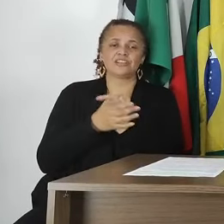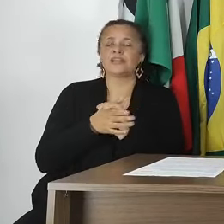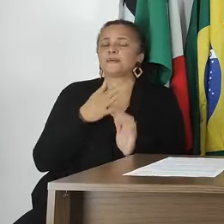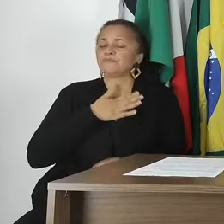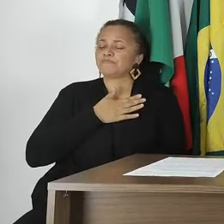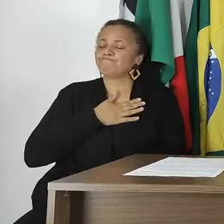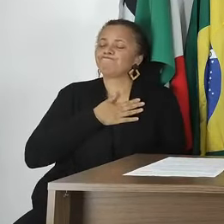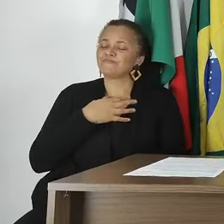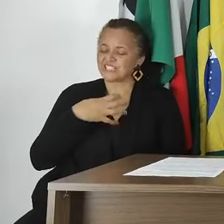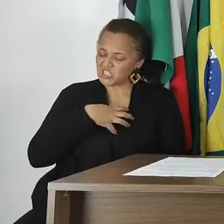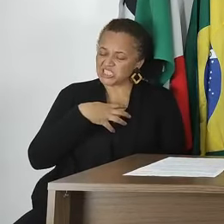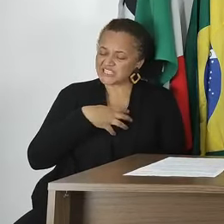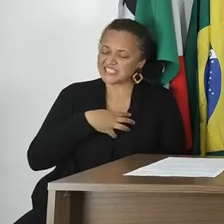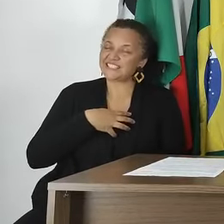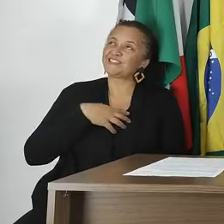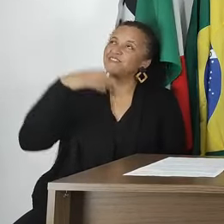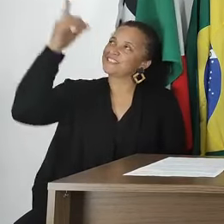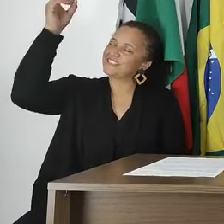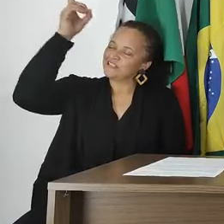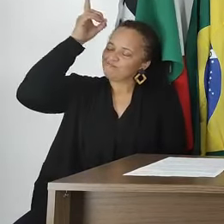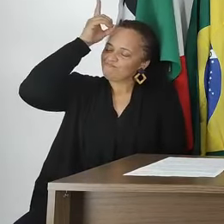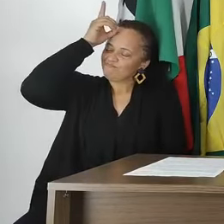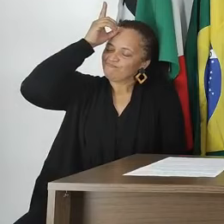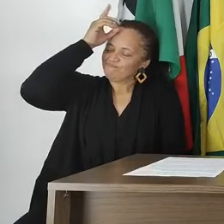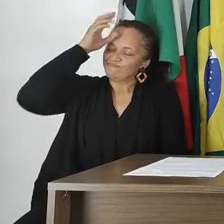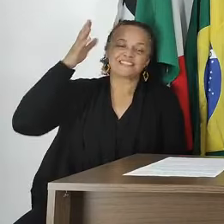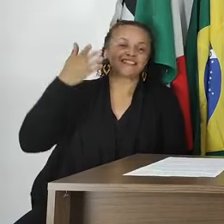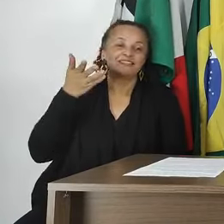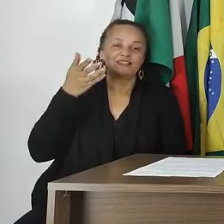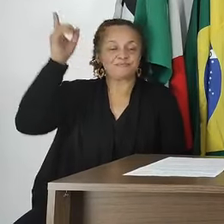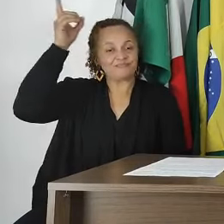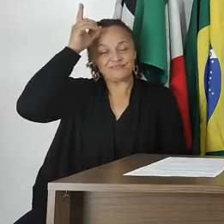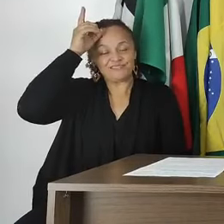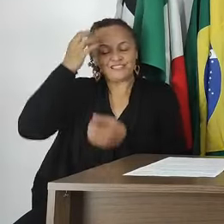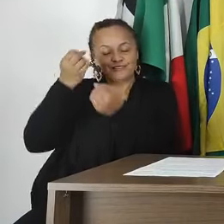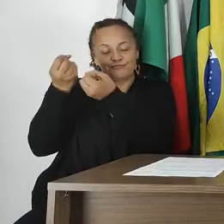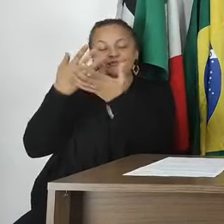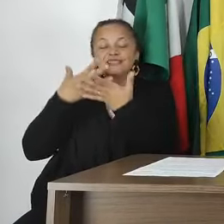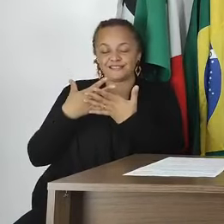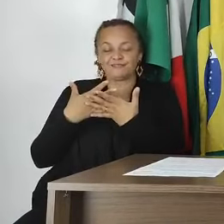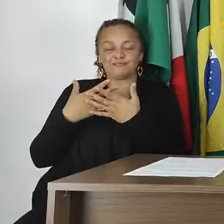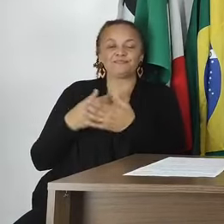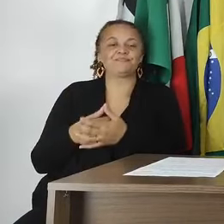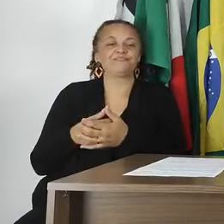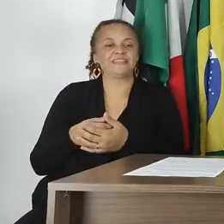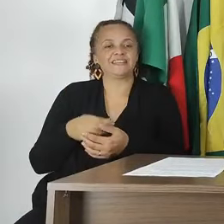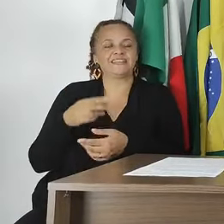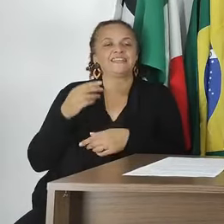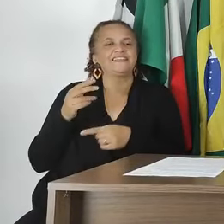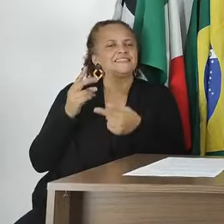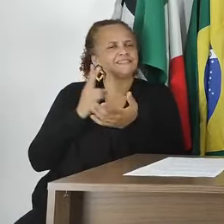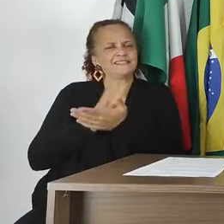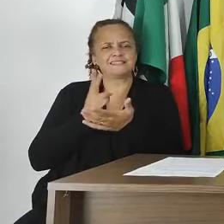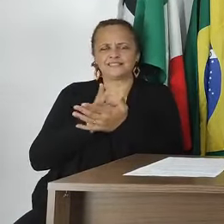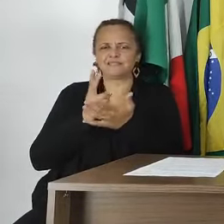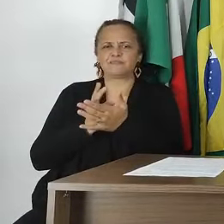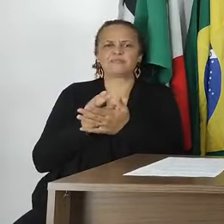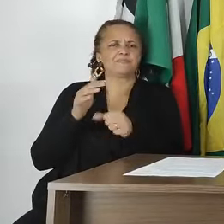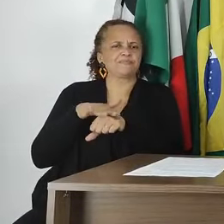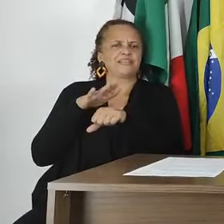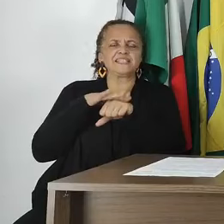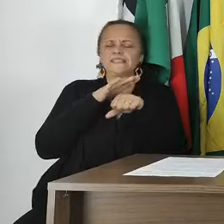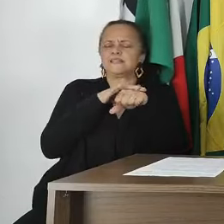chamado, eu sinto dentro de mim que é um chamado de Deus. É um chamado que o Senhor cada vez mais está